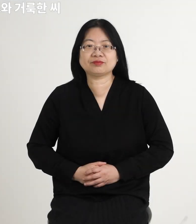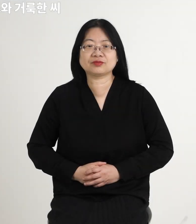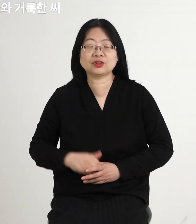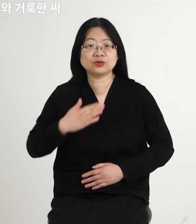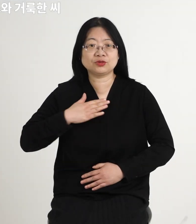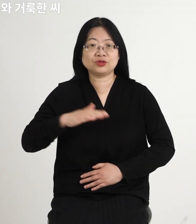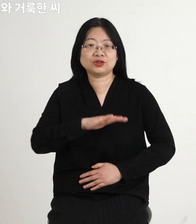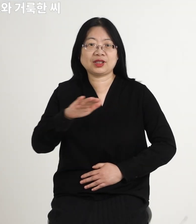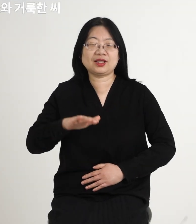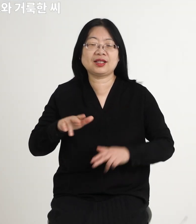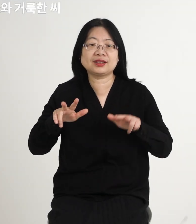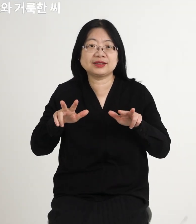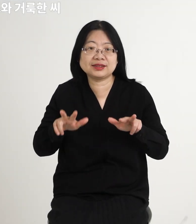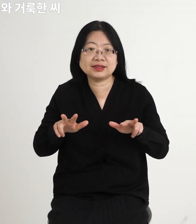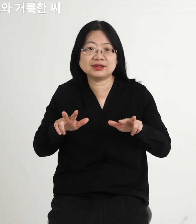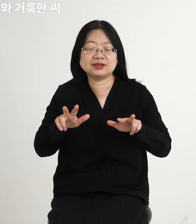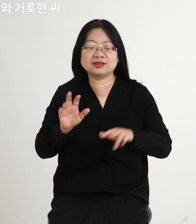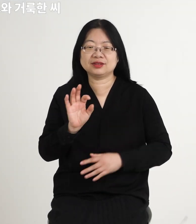우리가 지금 이사야